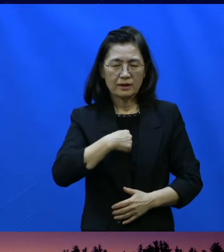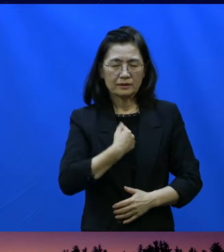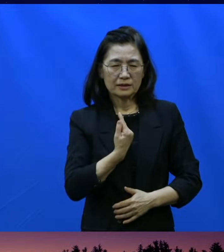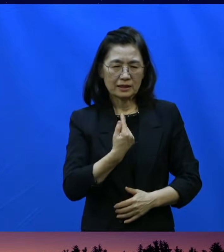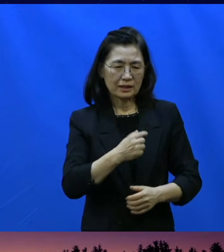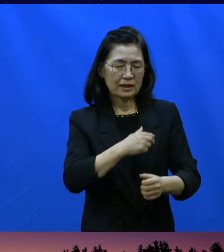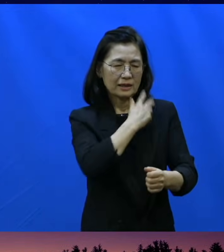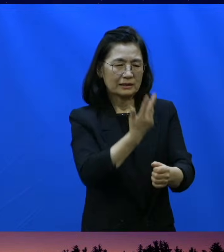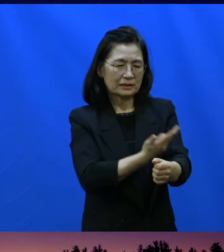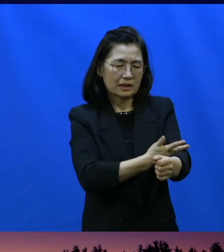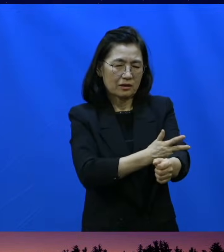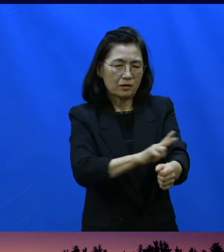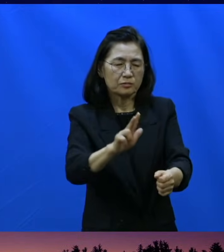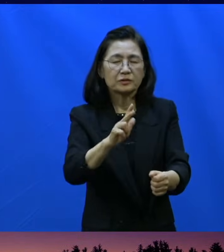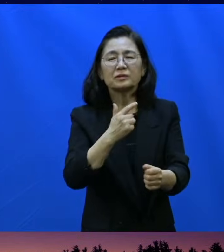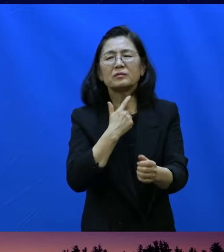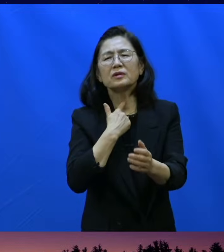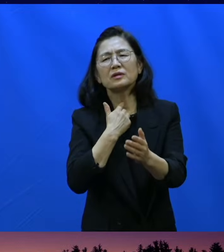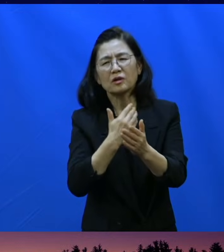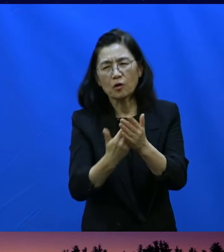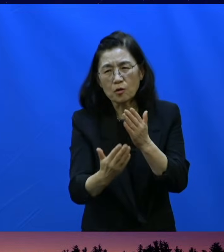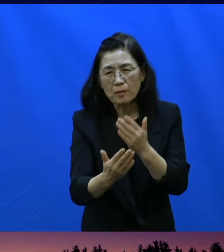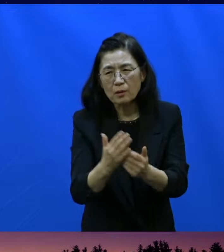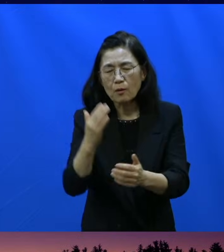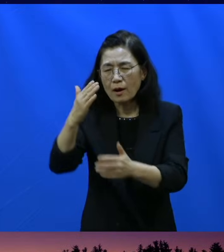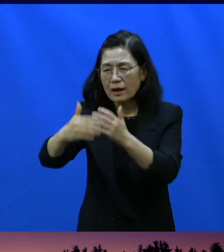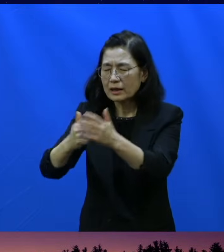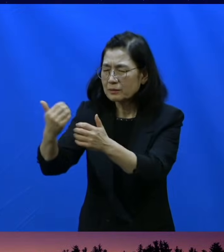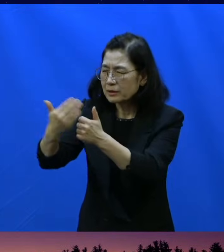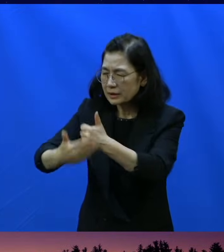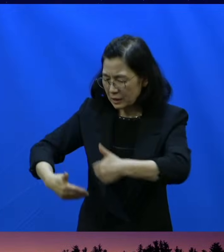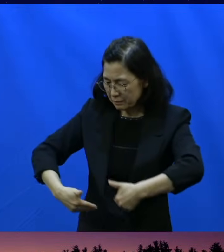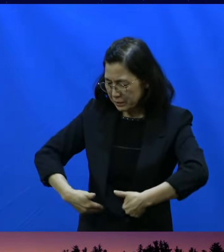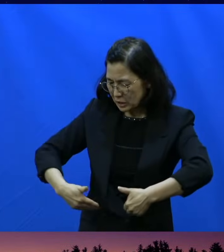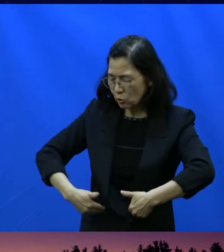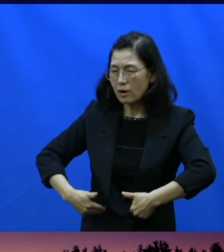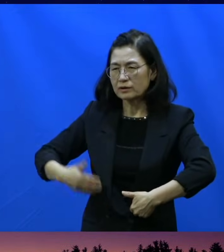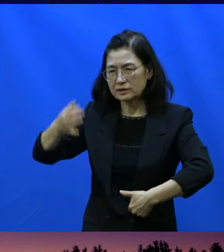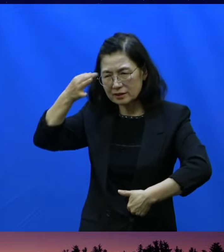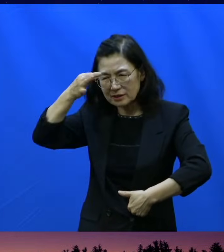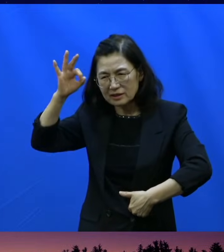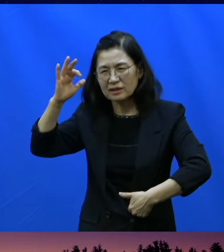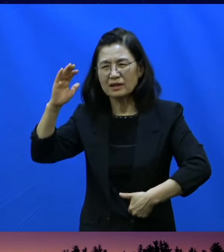통하여 내가 얼마나 하나님의 은혜가 필요한 존재인가를 깨달아 알아가는 거.